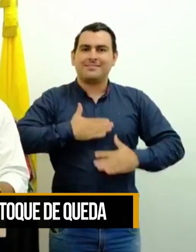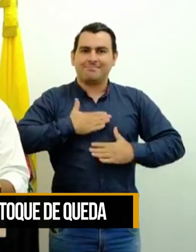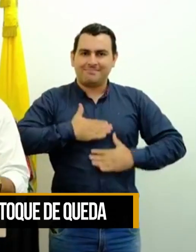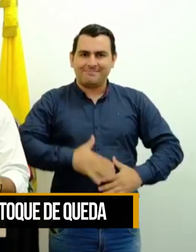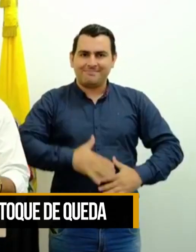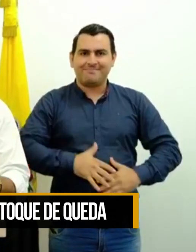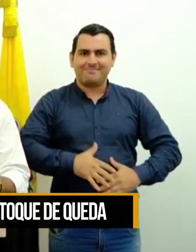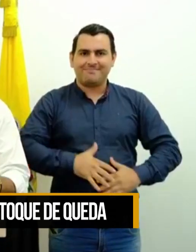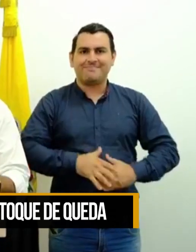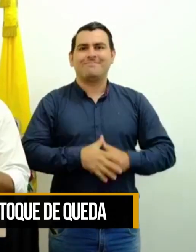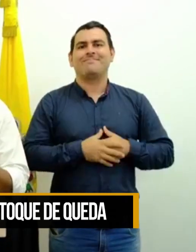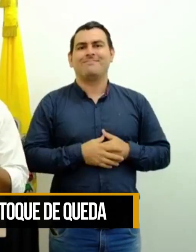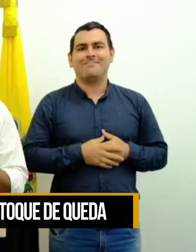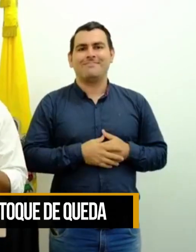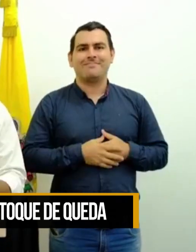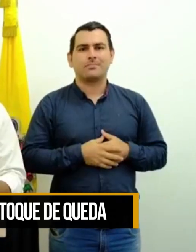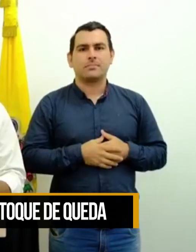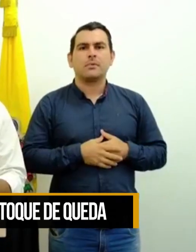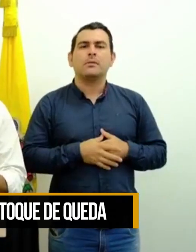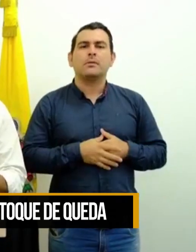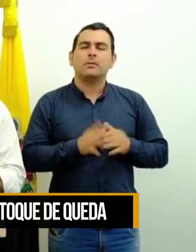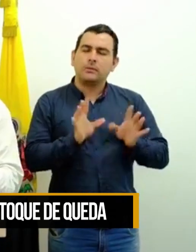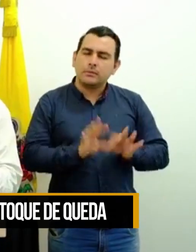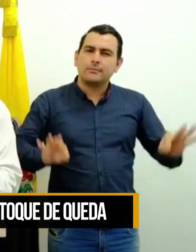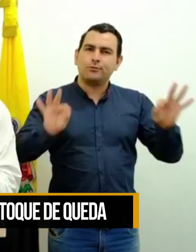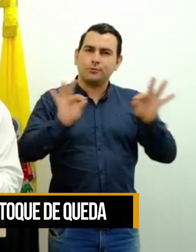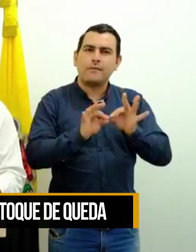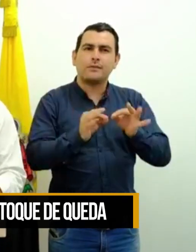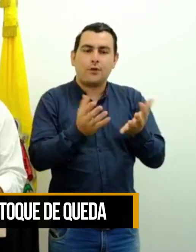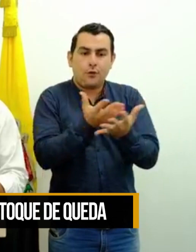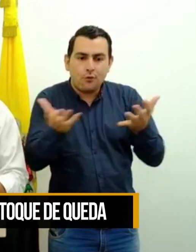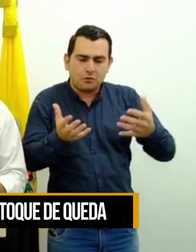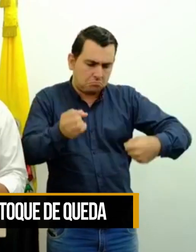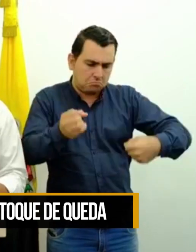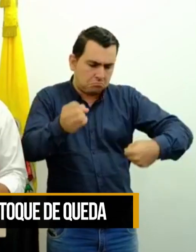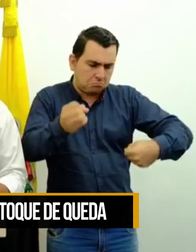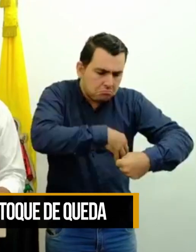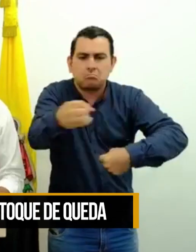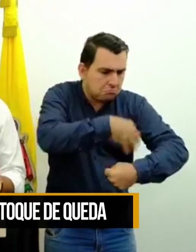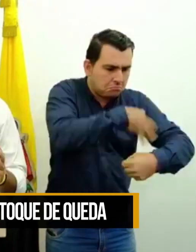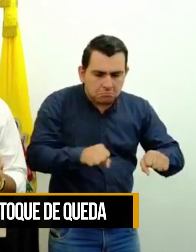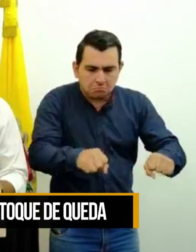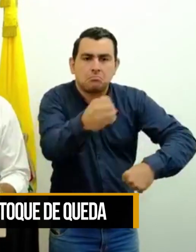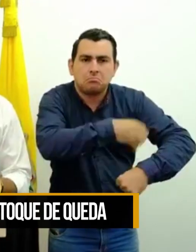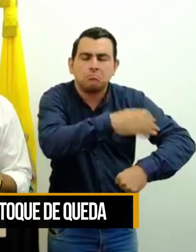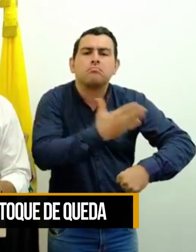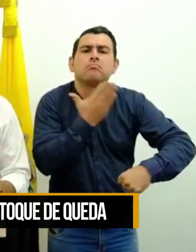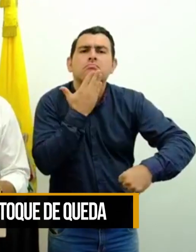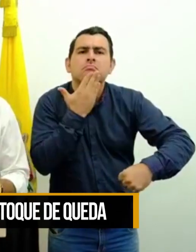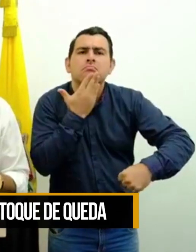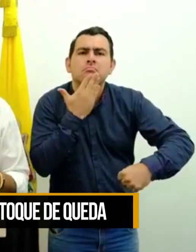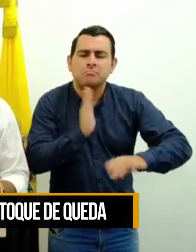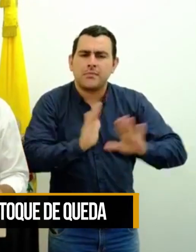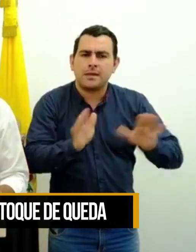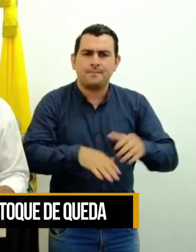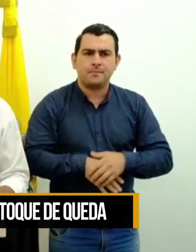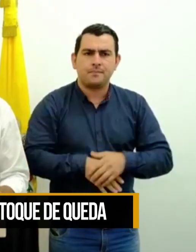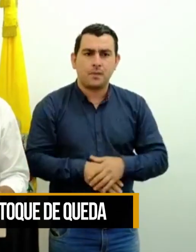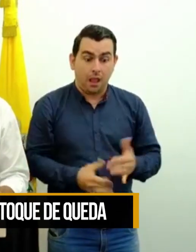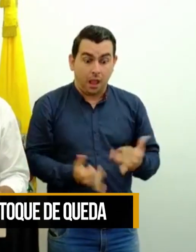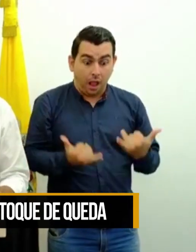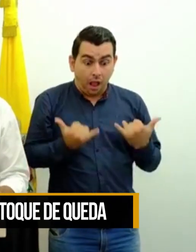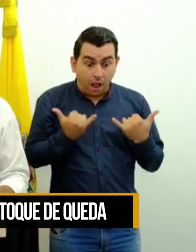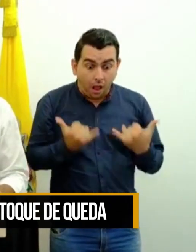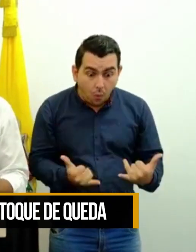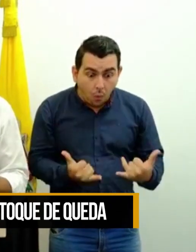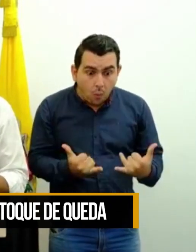Podemos tener nuestras cosas, lo que tenemos hoy en día y perfectamente el martes continuar, pero si en este momento no tenemos